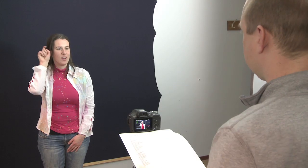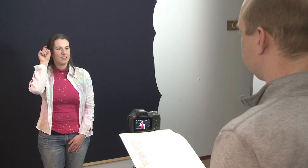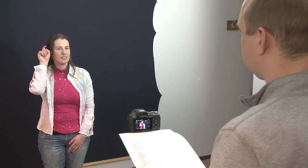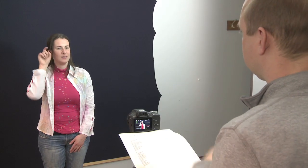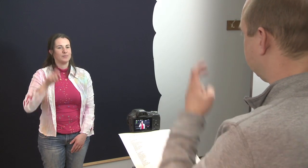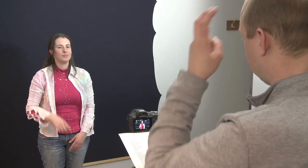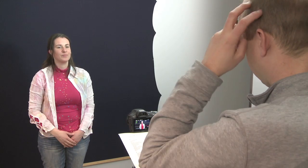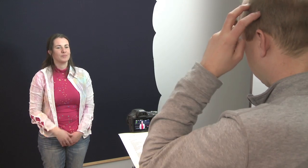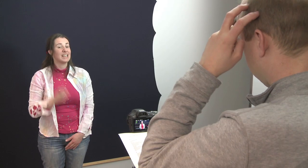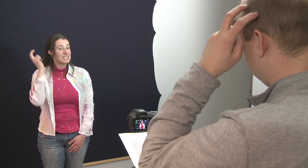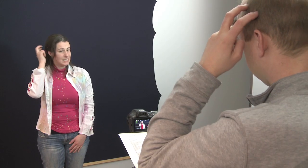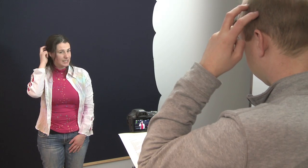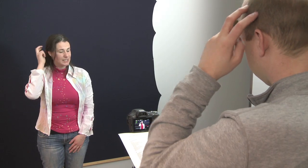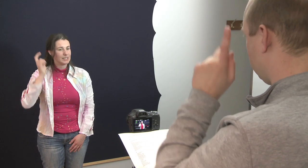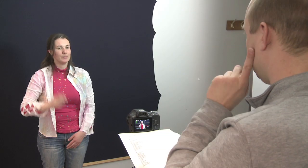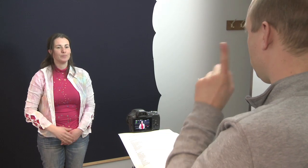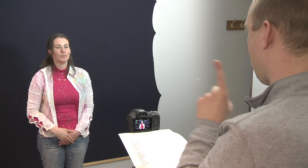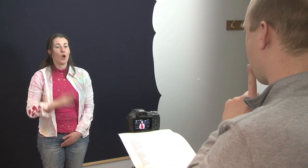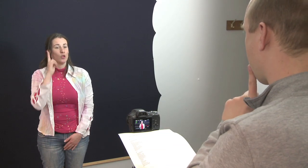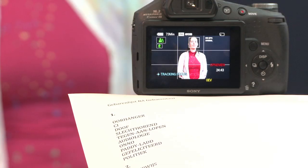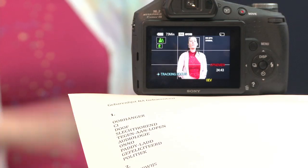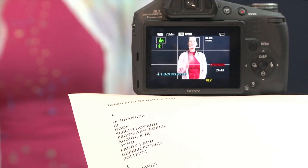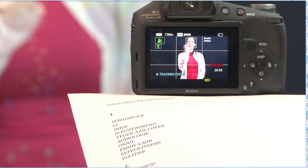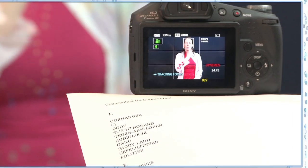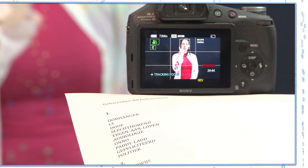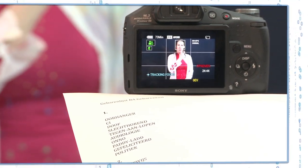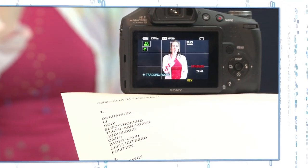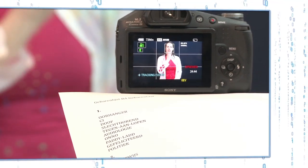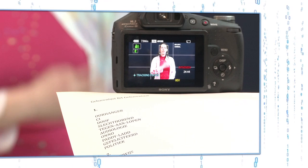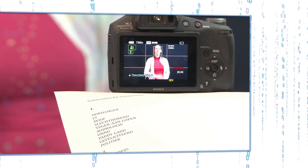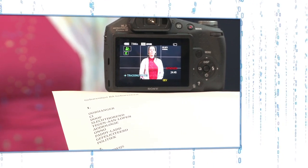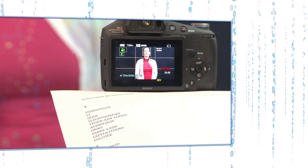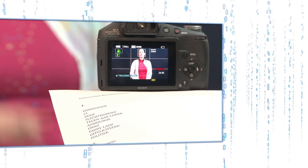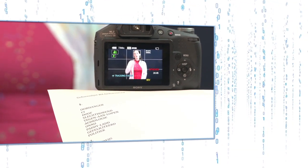SignLink heeft een eerste brug geslagen tussen deze vertalingen en een gebarentaal lexicon.